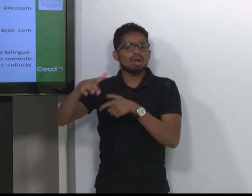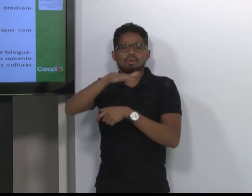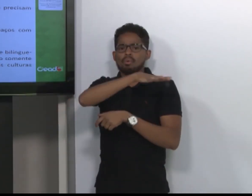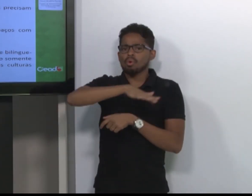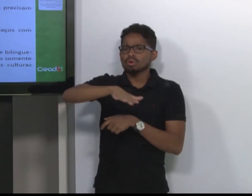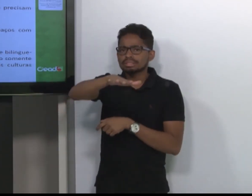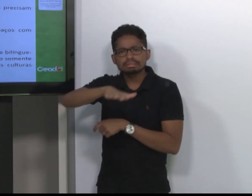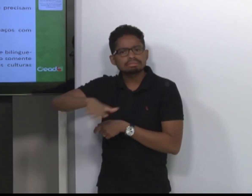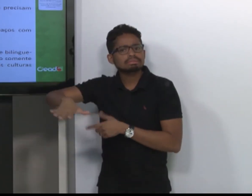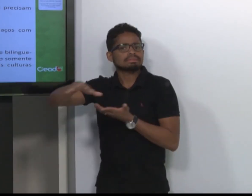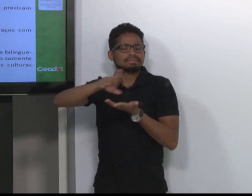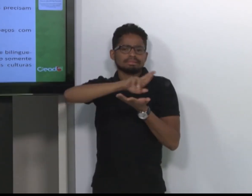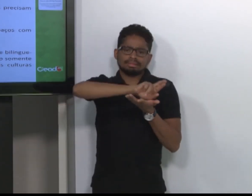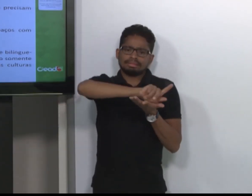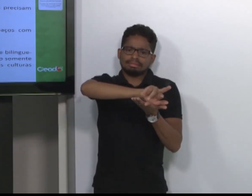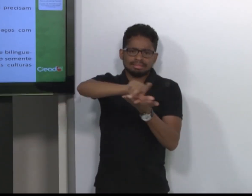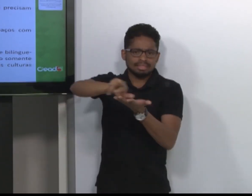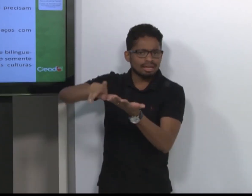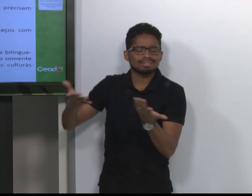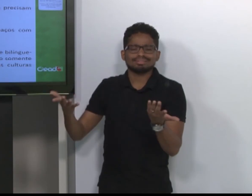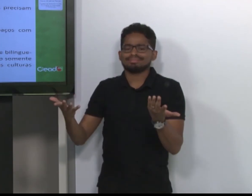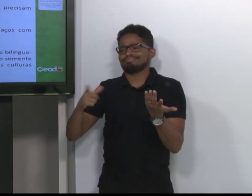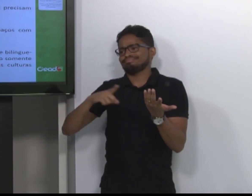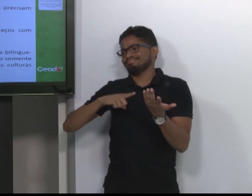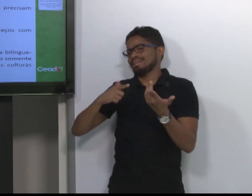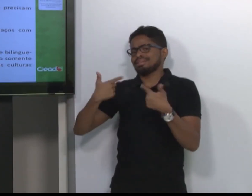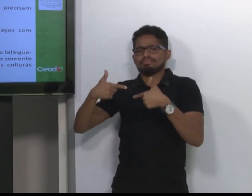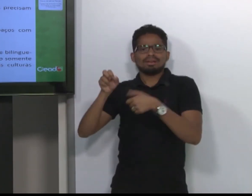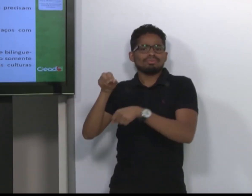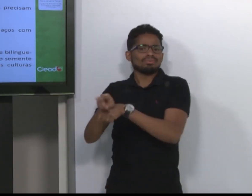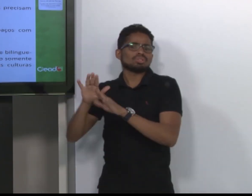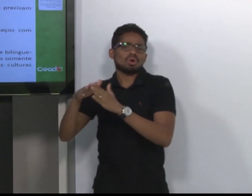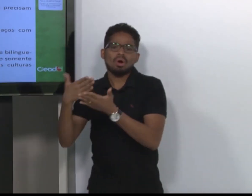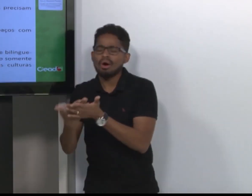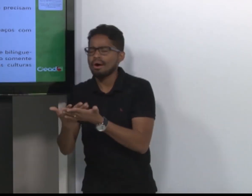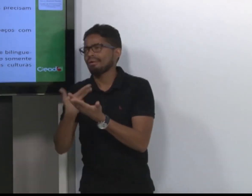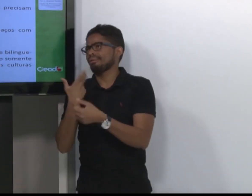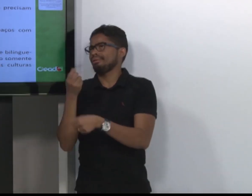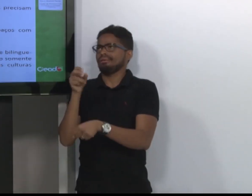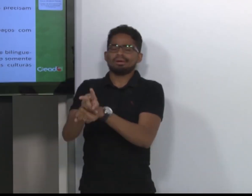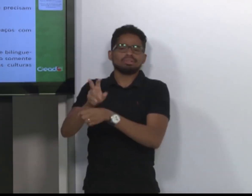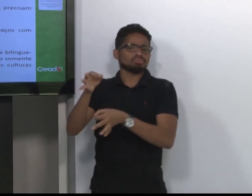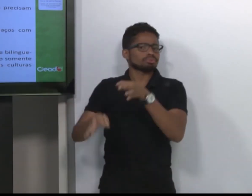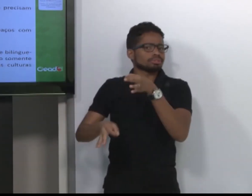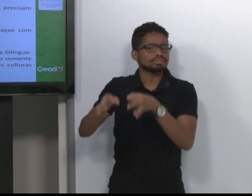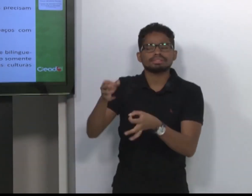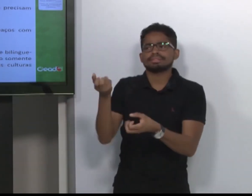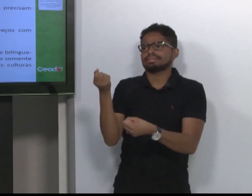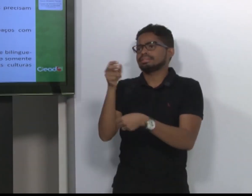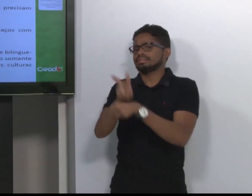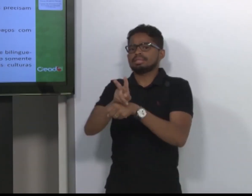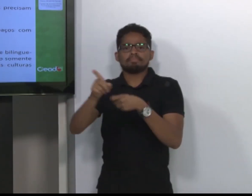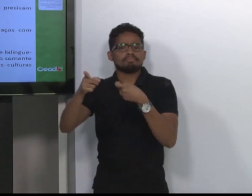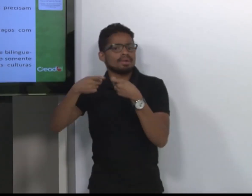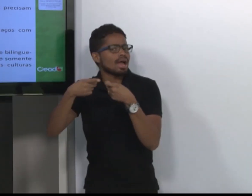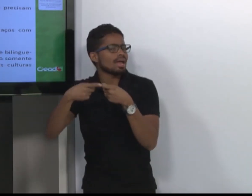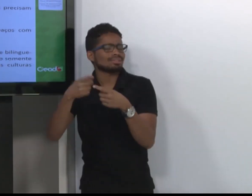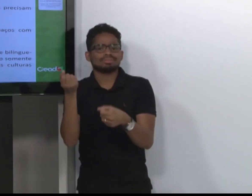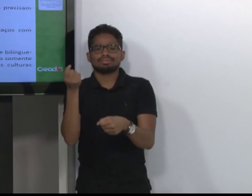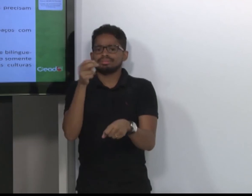perceberam, o campo de atuação do tradutor-intérprete é diversificado. Ele pode atuar na